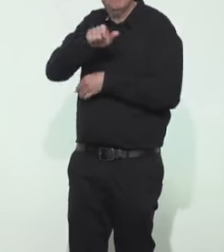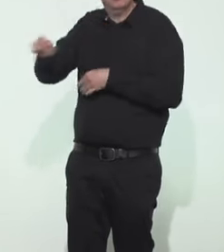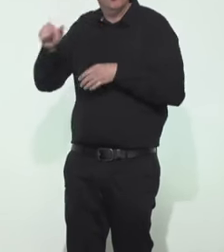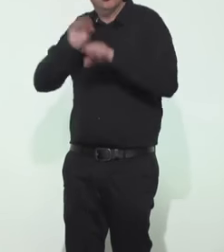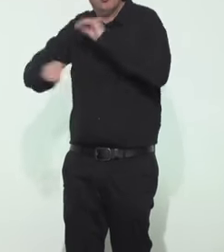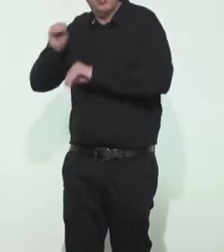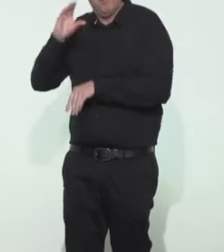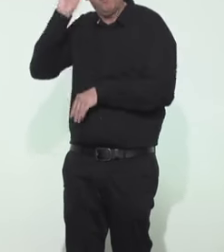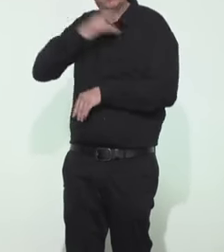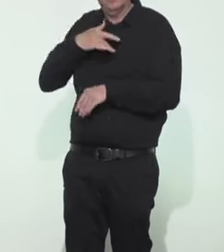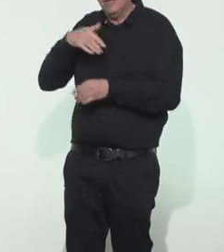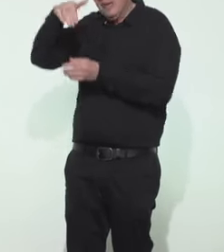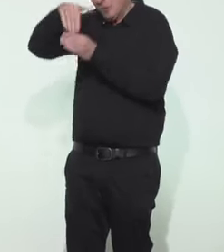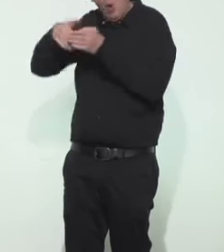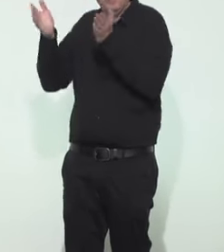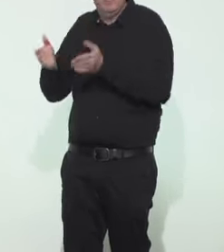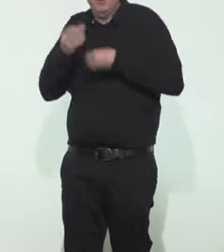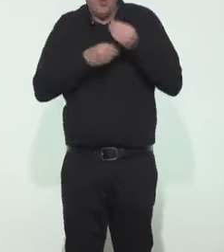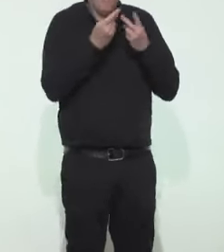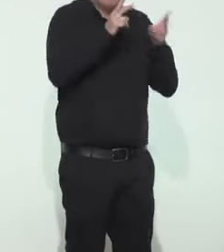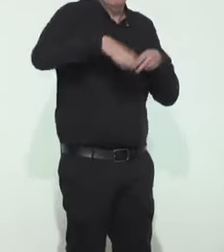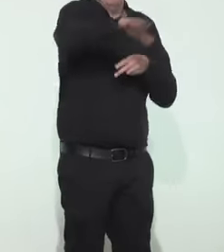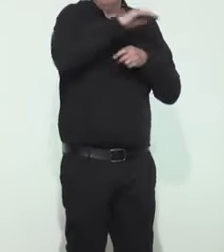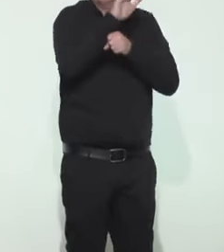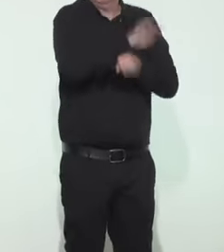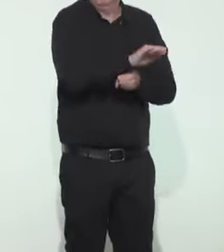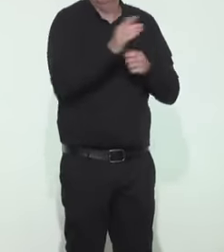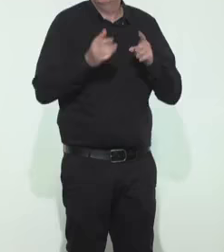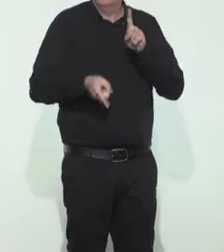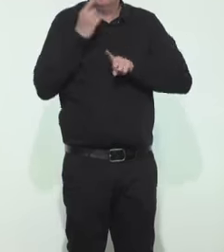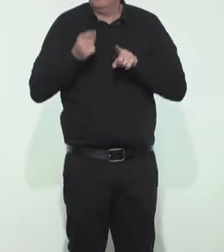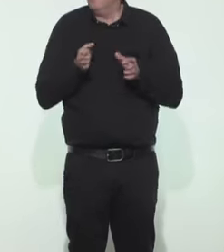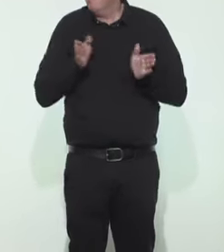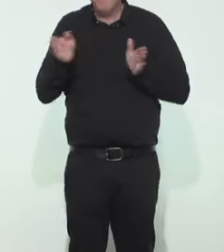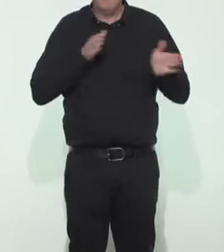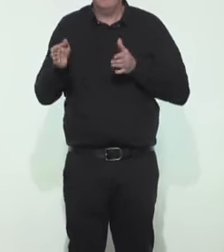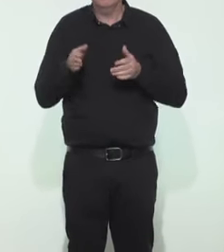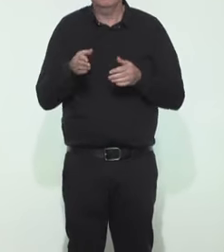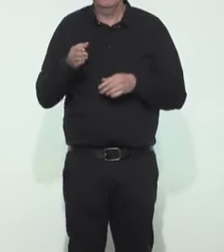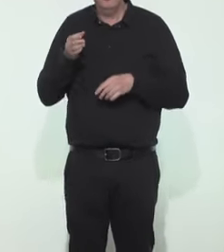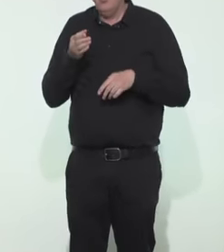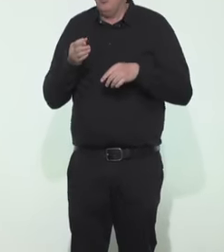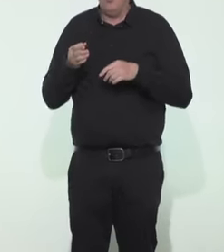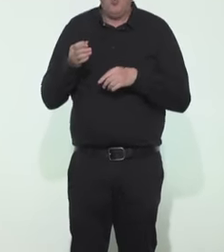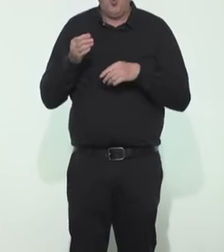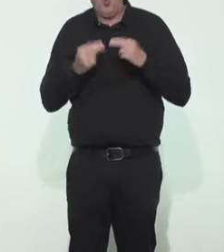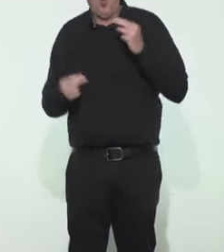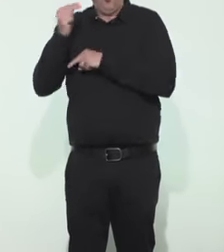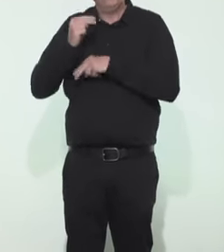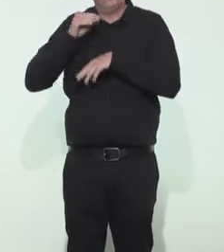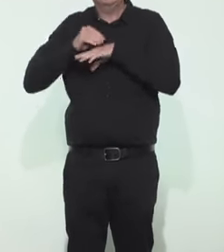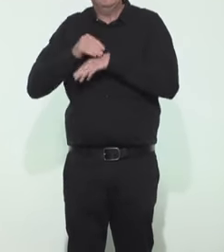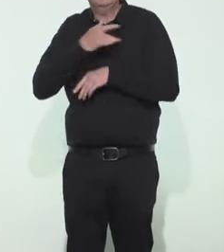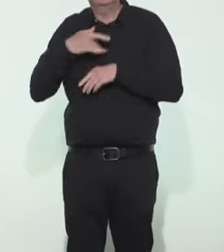qu'il soit en ville ou à l'hôpital c'est une doctrine qui a été proposé par le haut conseil de santé publique par la société française